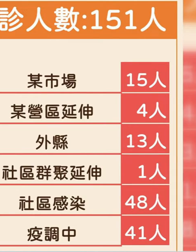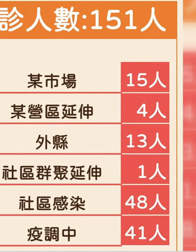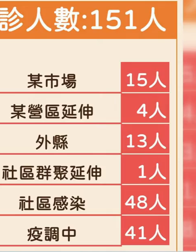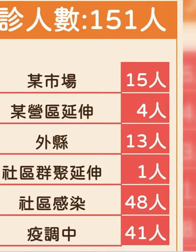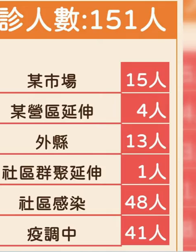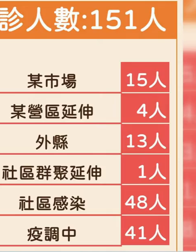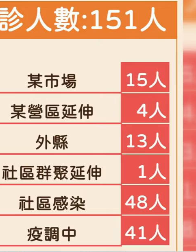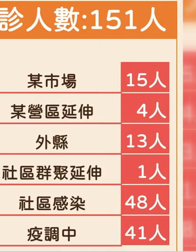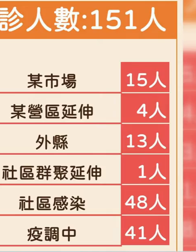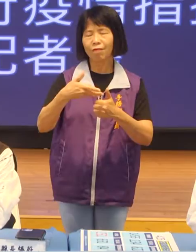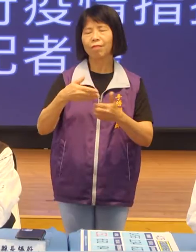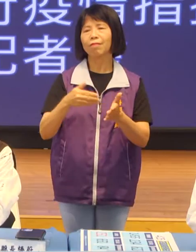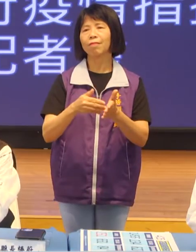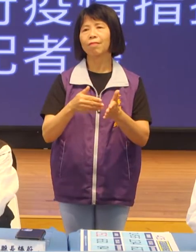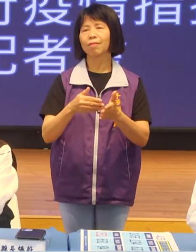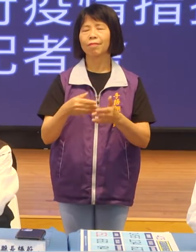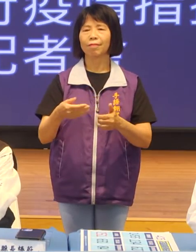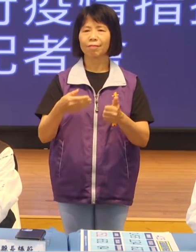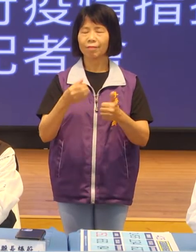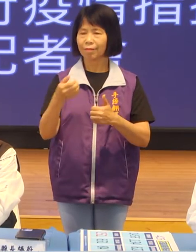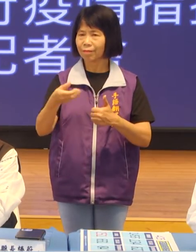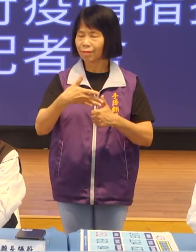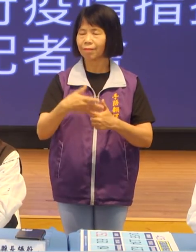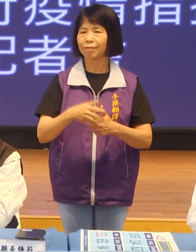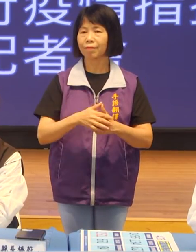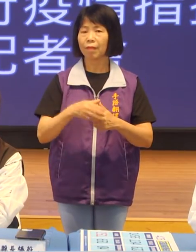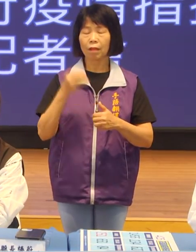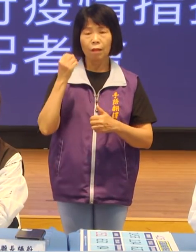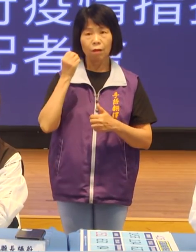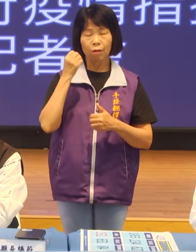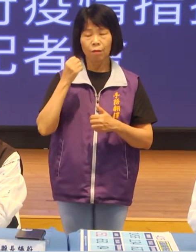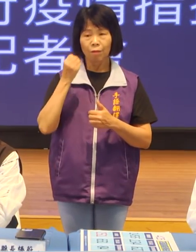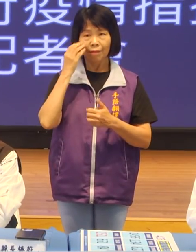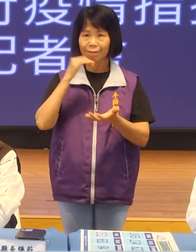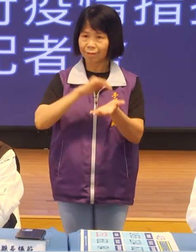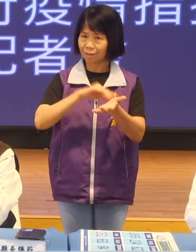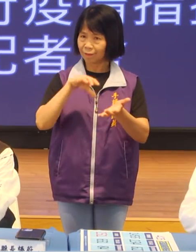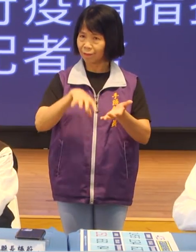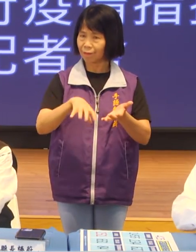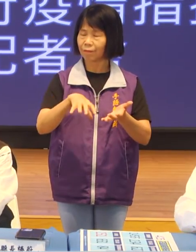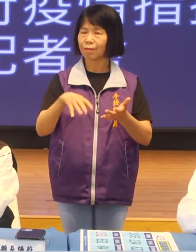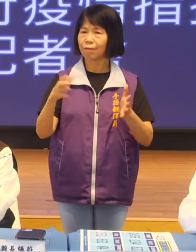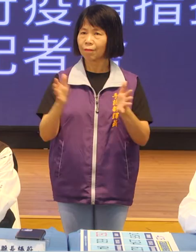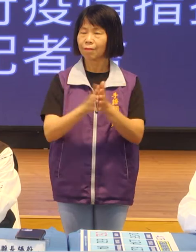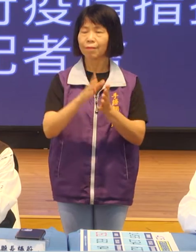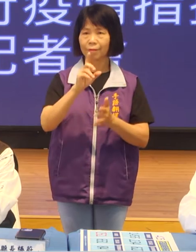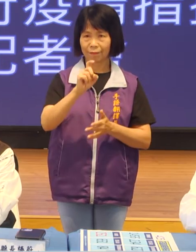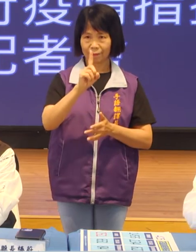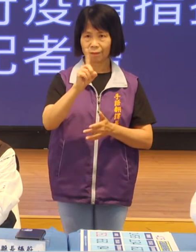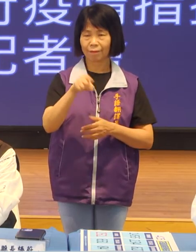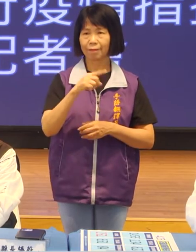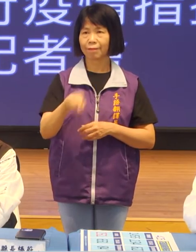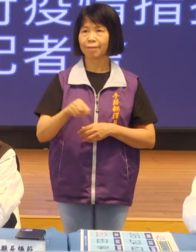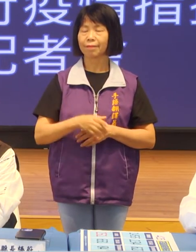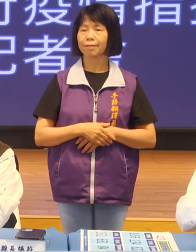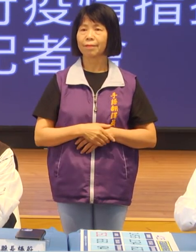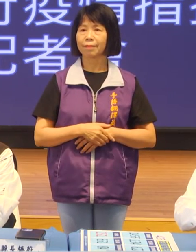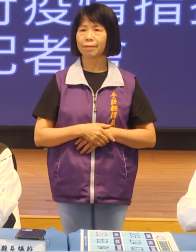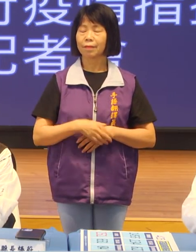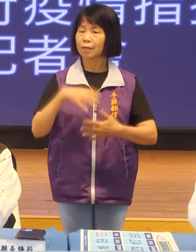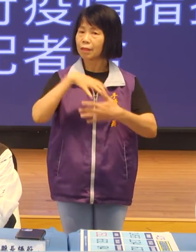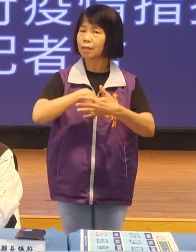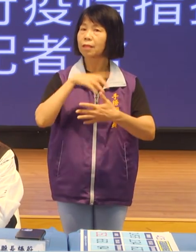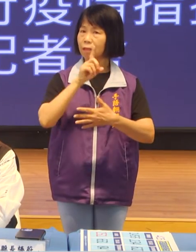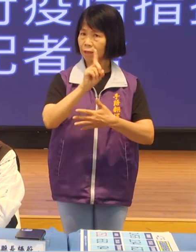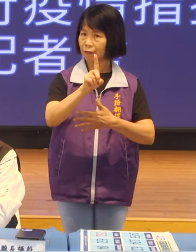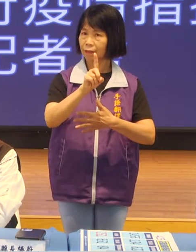以我们要谢谢国军花莲医院。护花的部分其中有11人，那其实这11人，其中